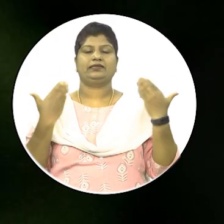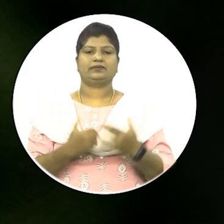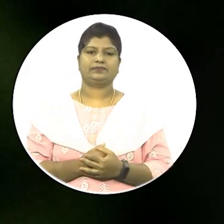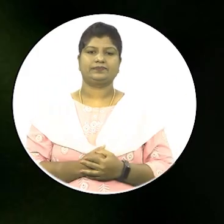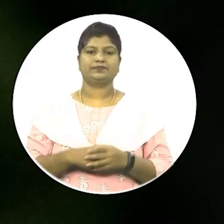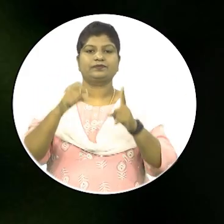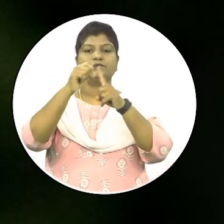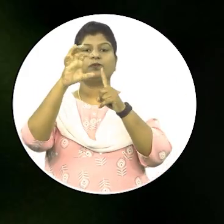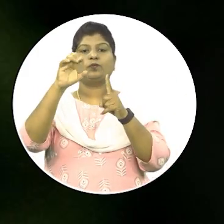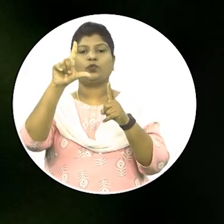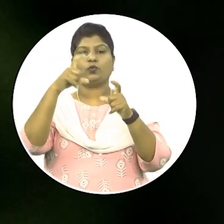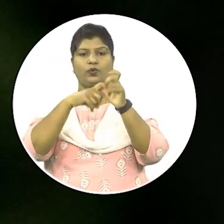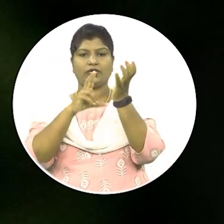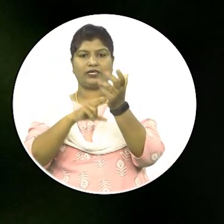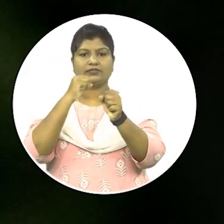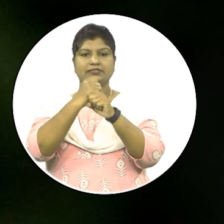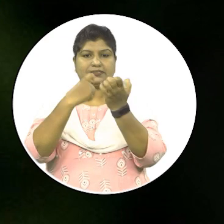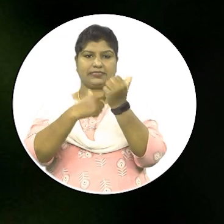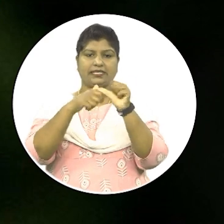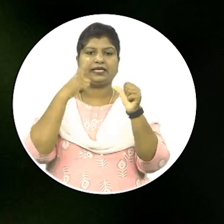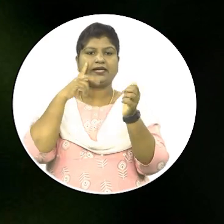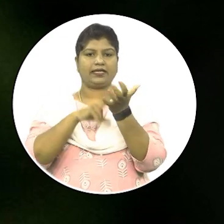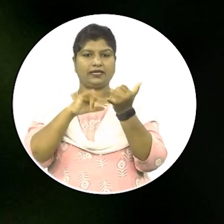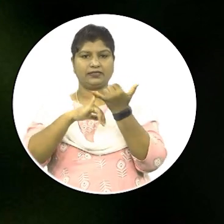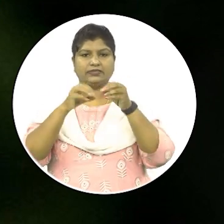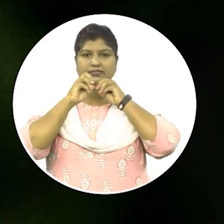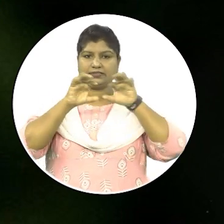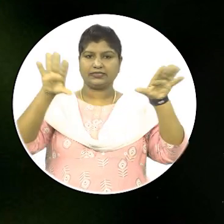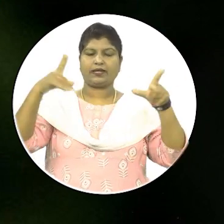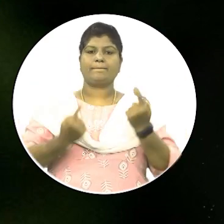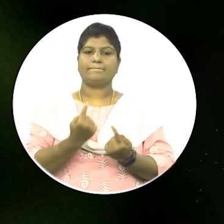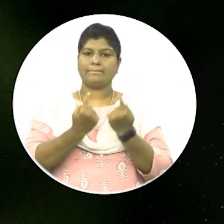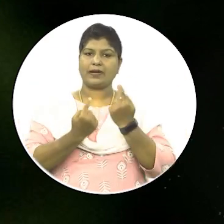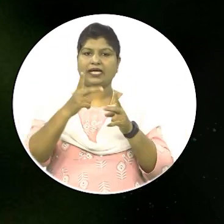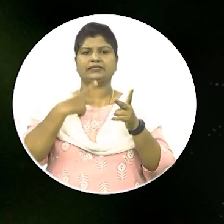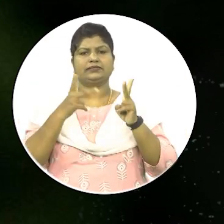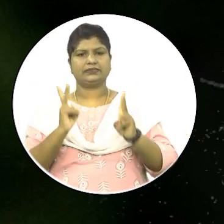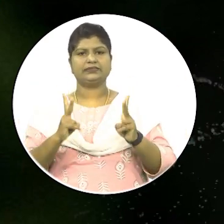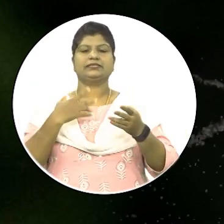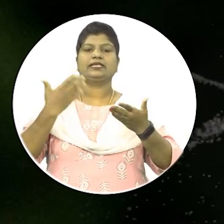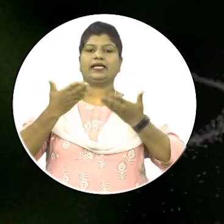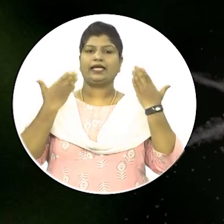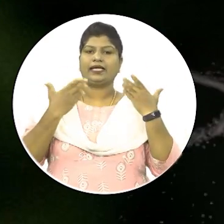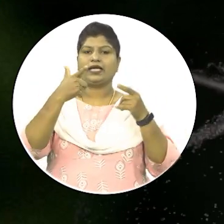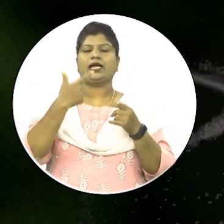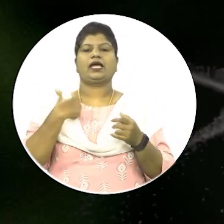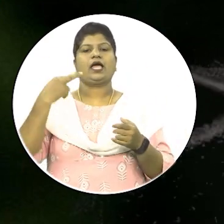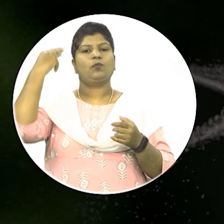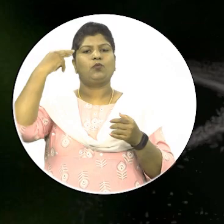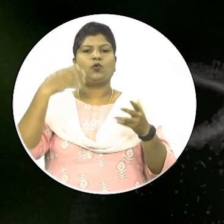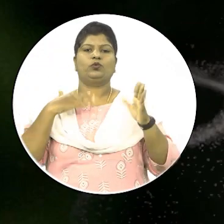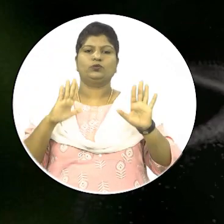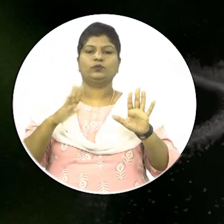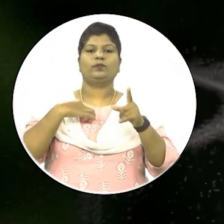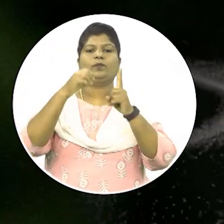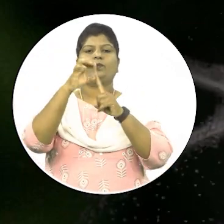पौधों द्वारा छोड़े गए परागकण हवा में रहते हैं और इसे प्रदूषित करते हैं।